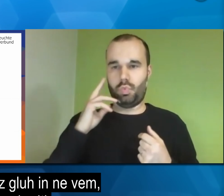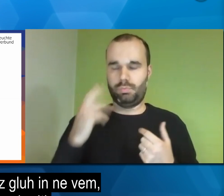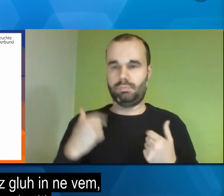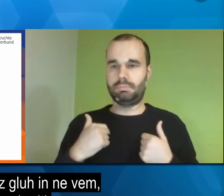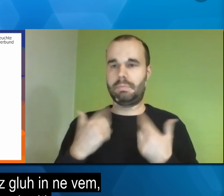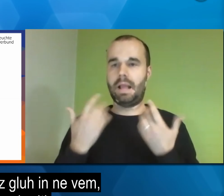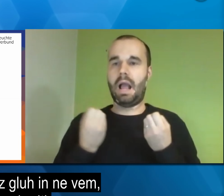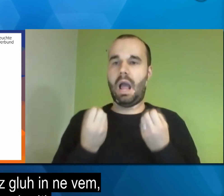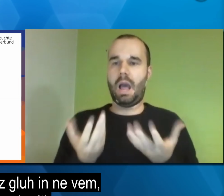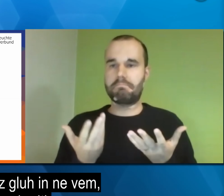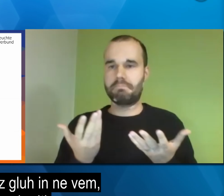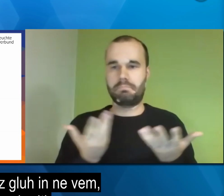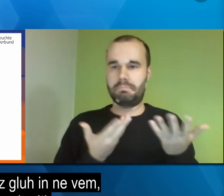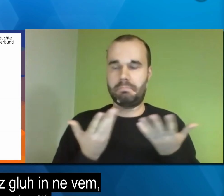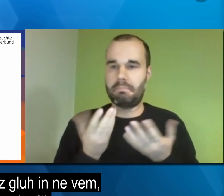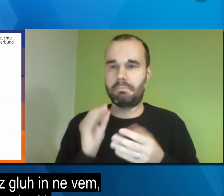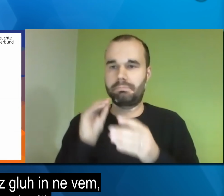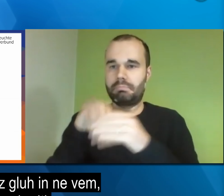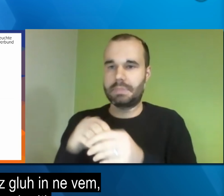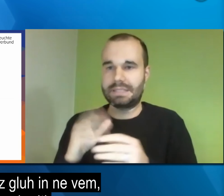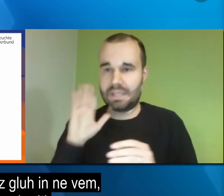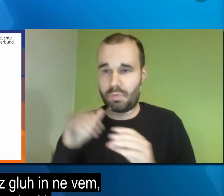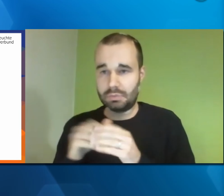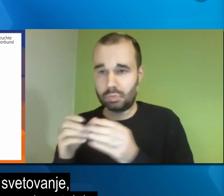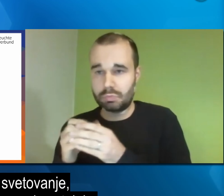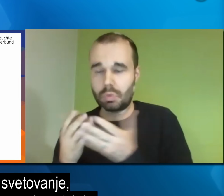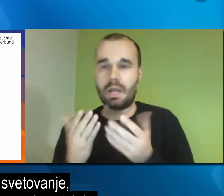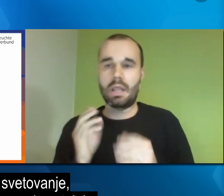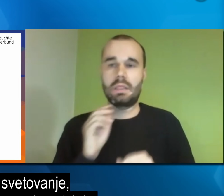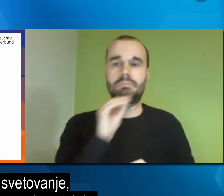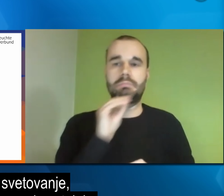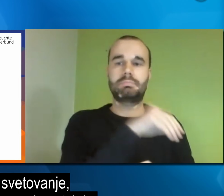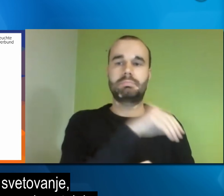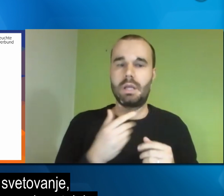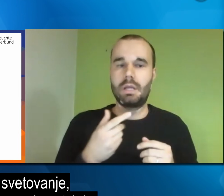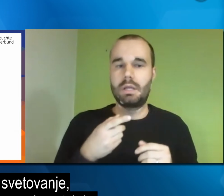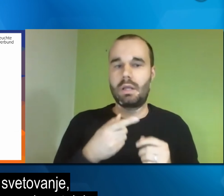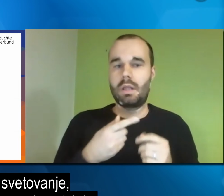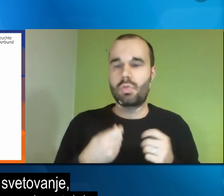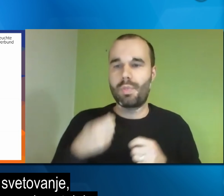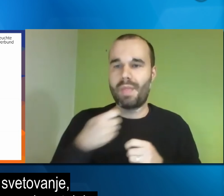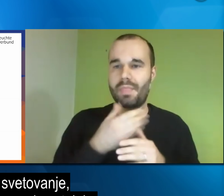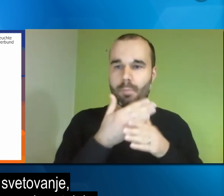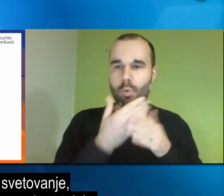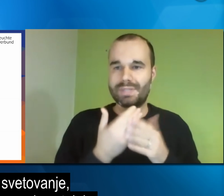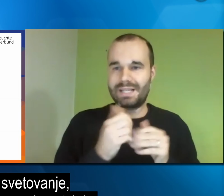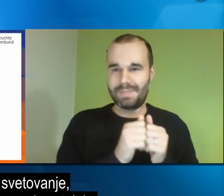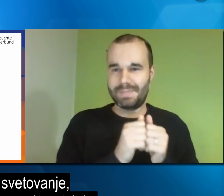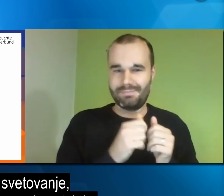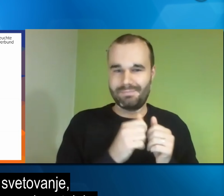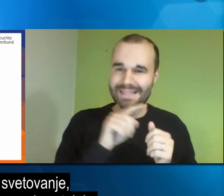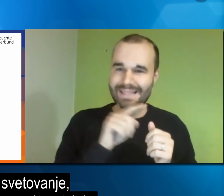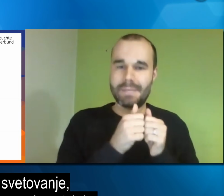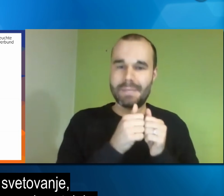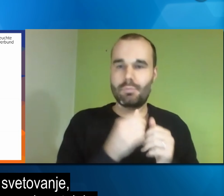če sem na primer jaz gluh, ne vem, kam se obrniti, kje dobiti svetovanje, in oni mi na tem centru potem